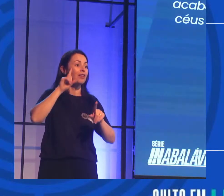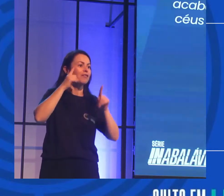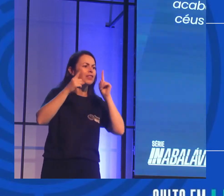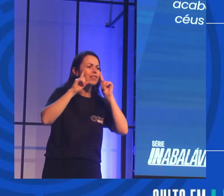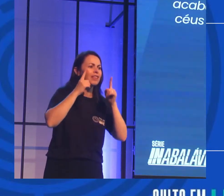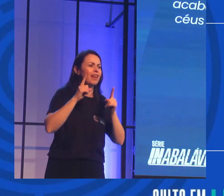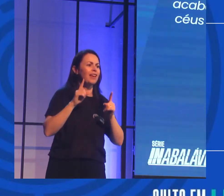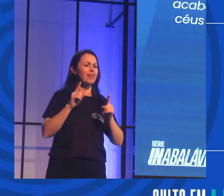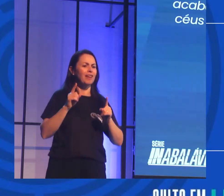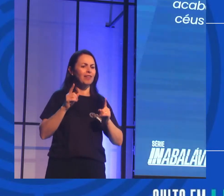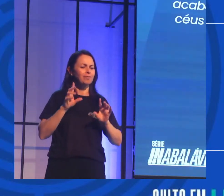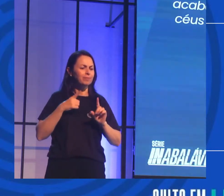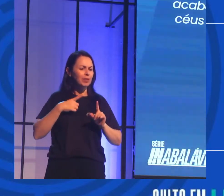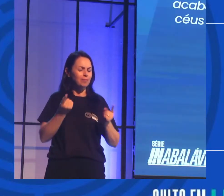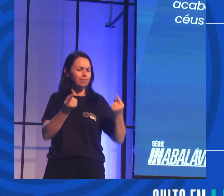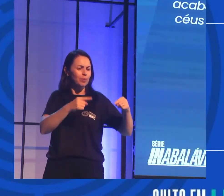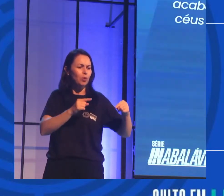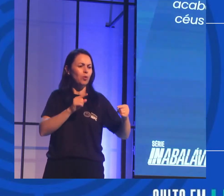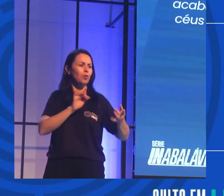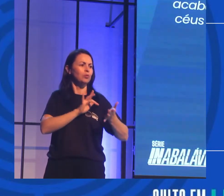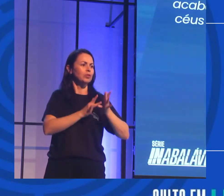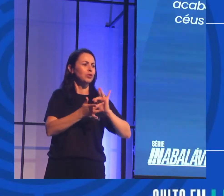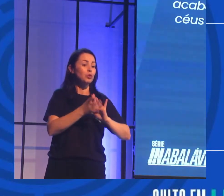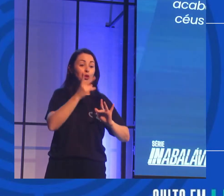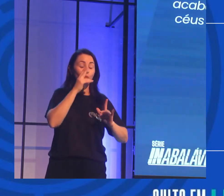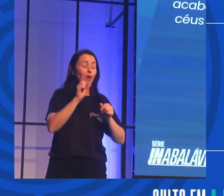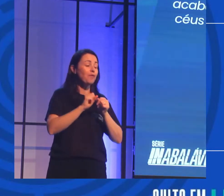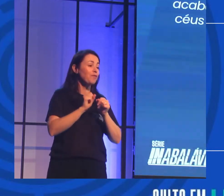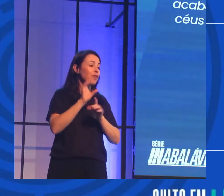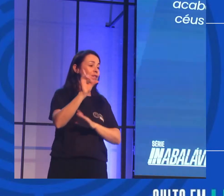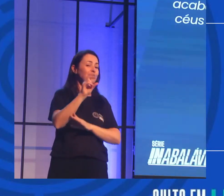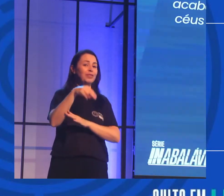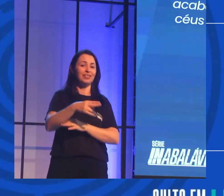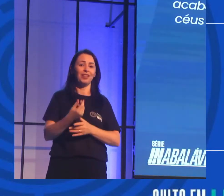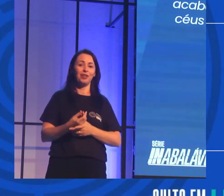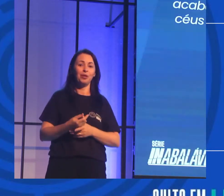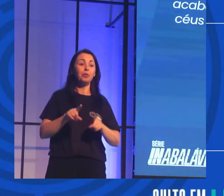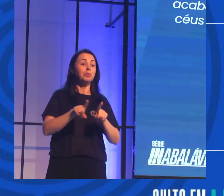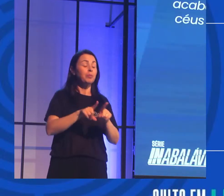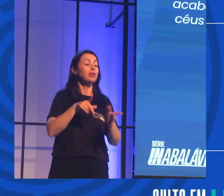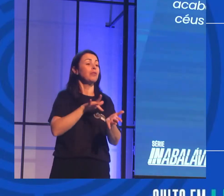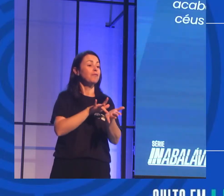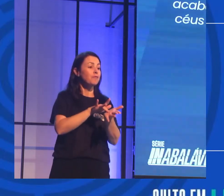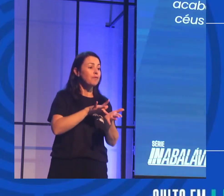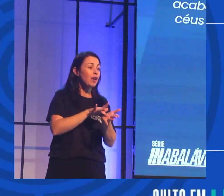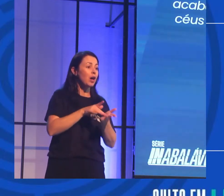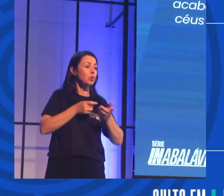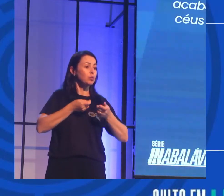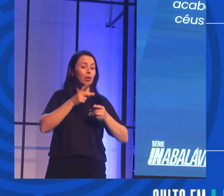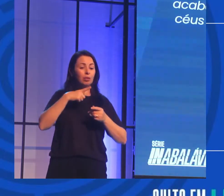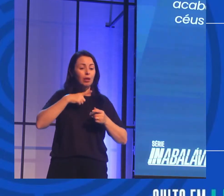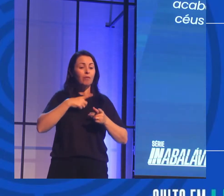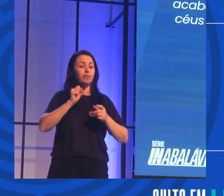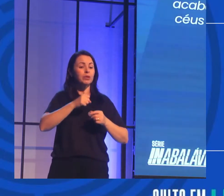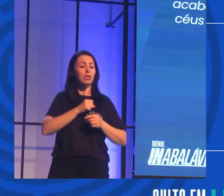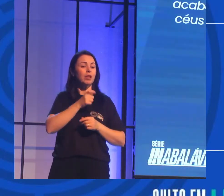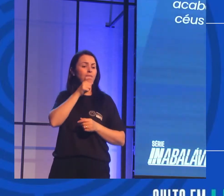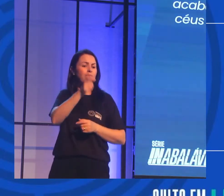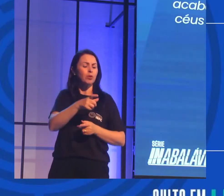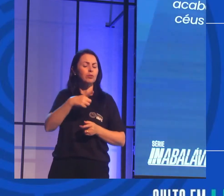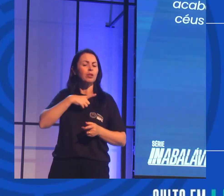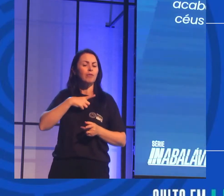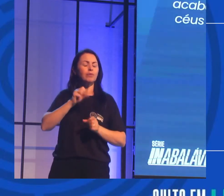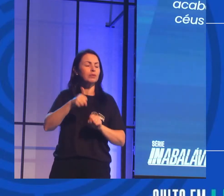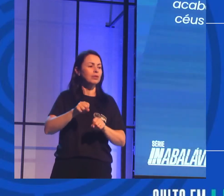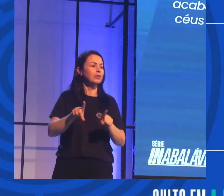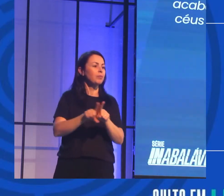armaram armadilhas. Assim como Daniel, que foi falsamente acusado, Jesus foi falsamente acusado. Assim como Daniel